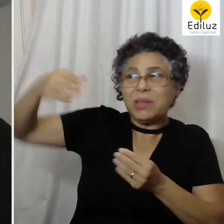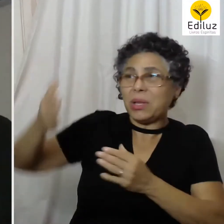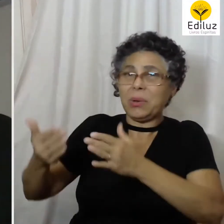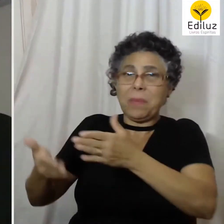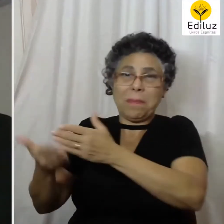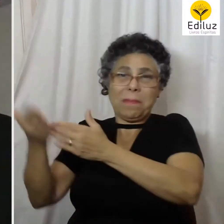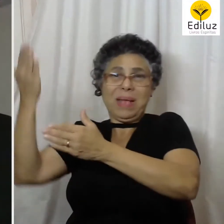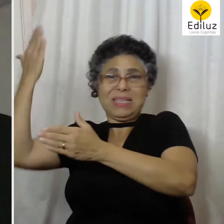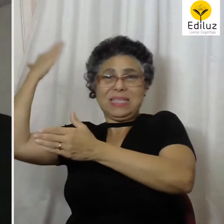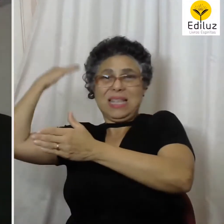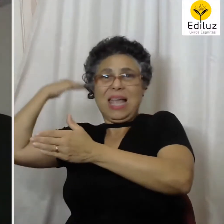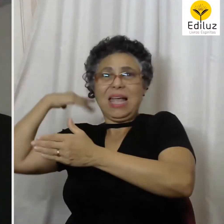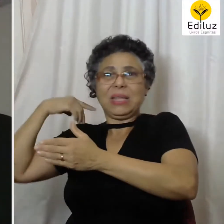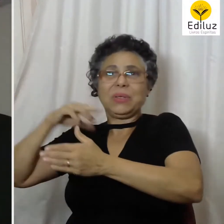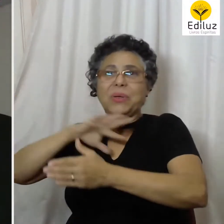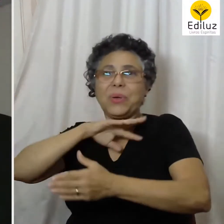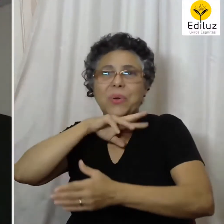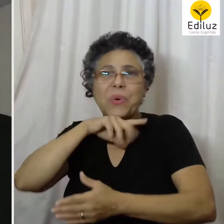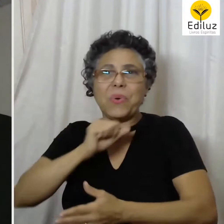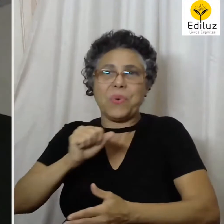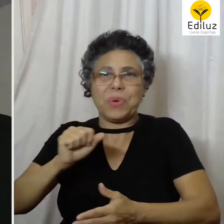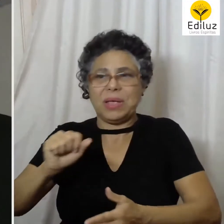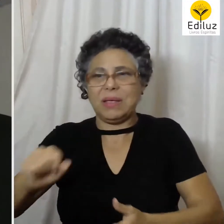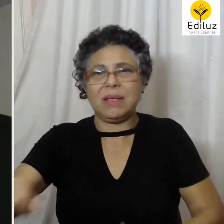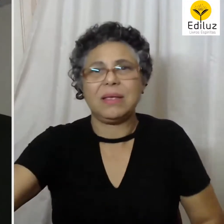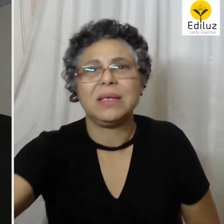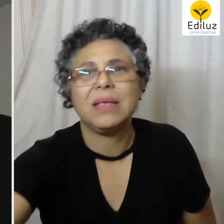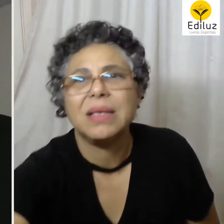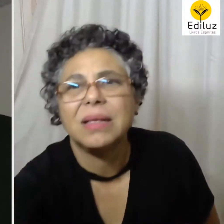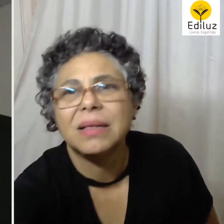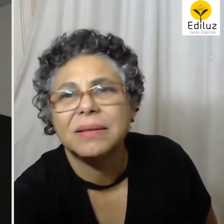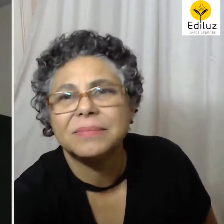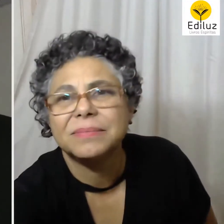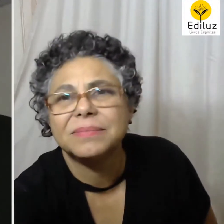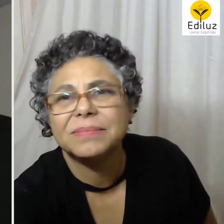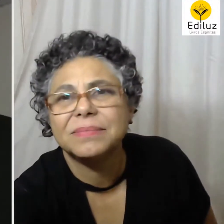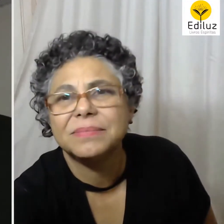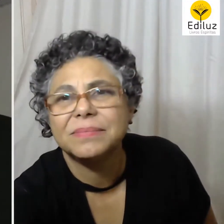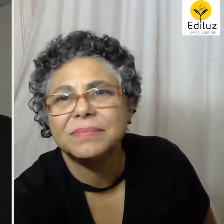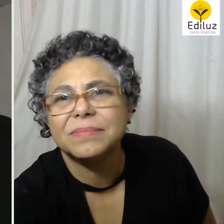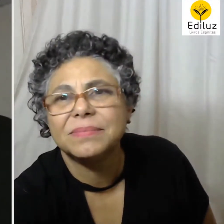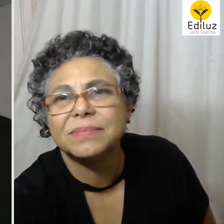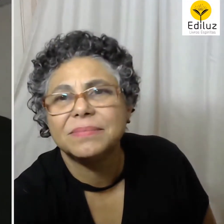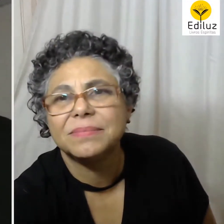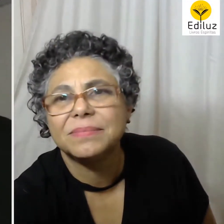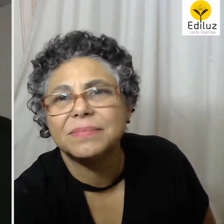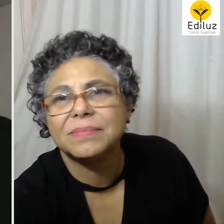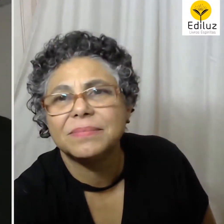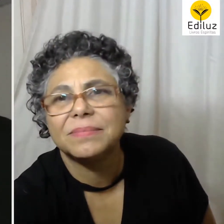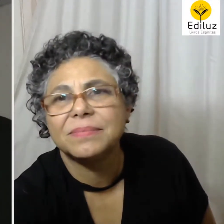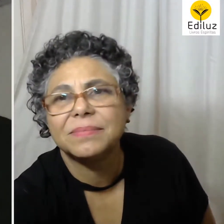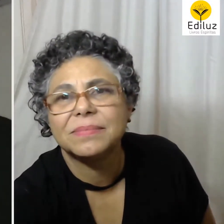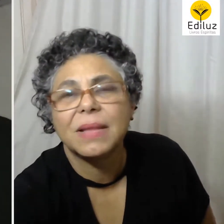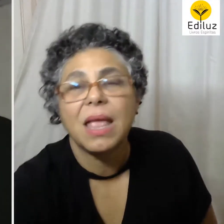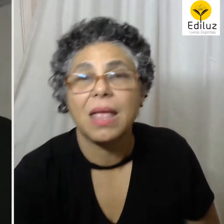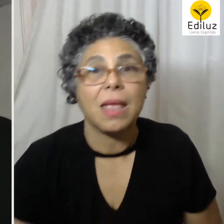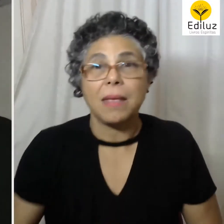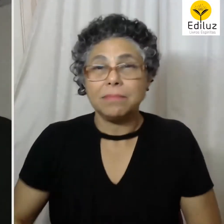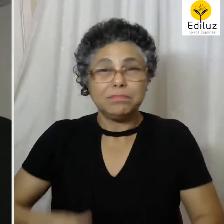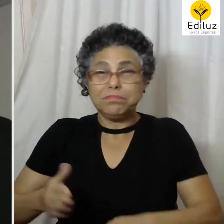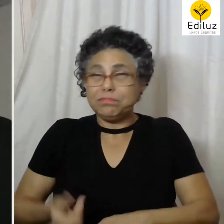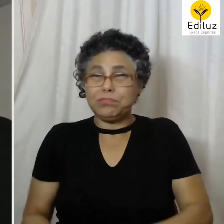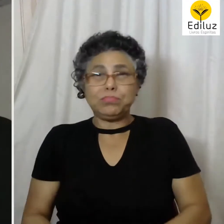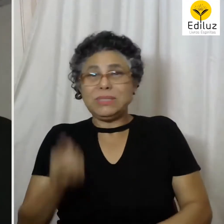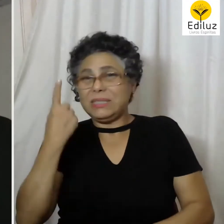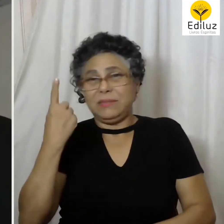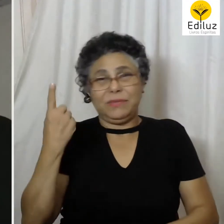relação anterior. É impossível o reconhecimento entre espíritos